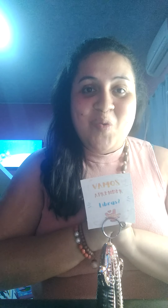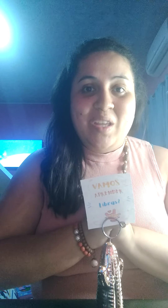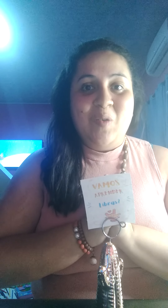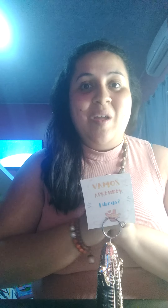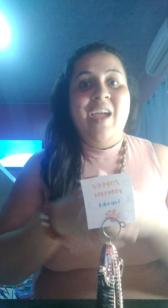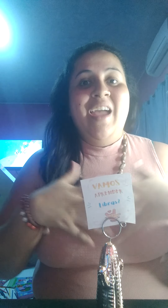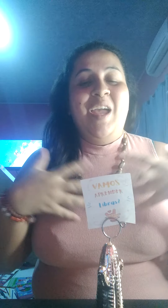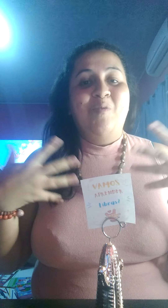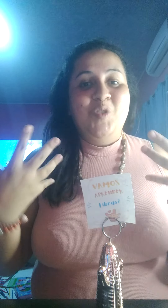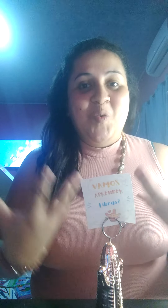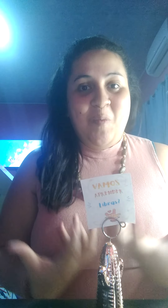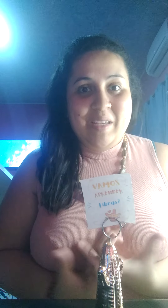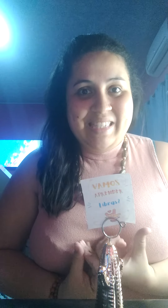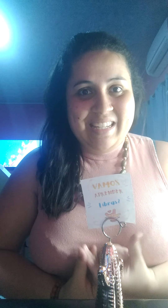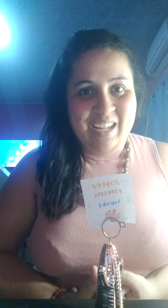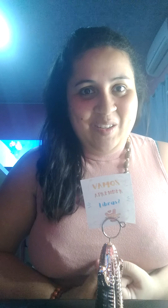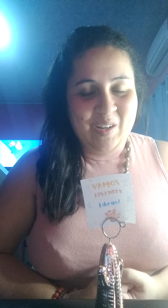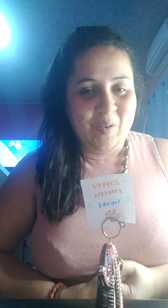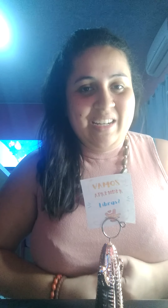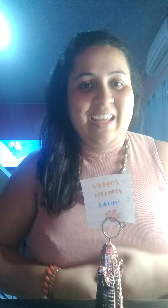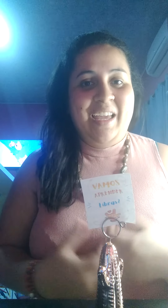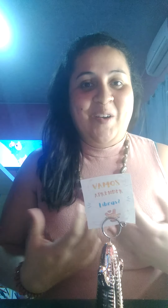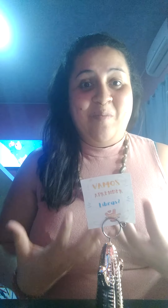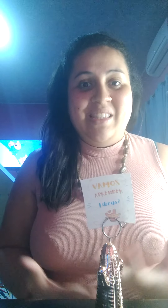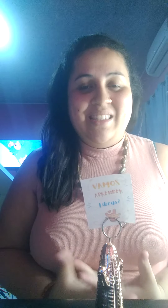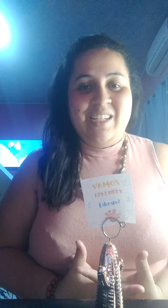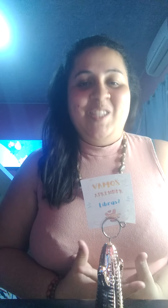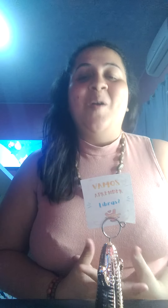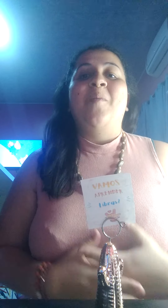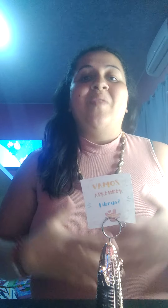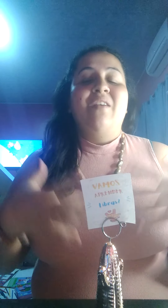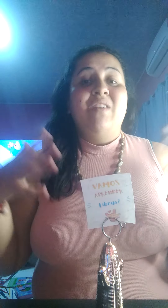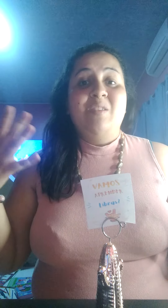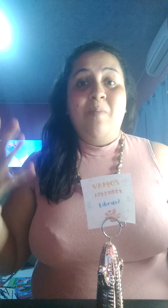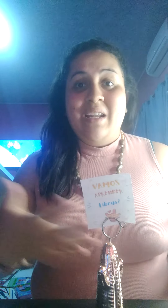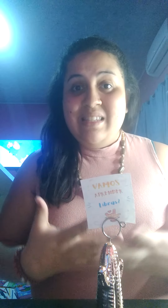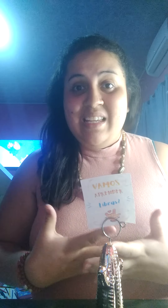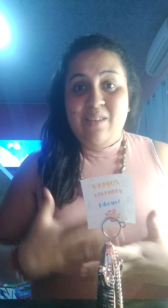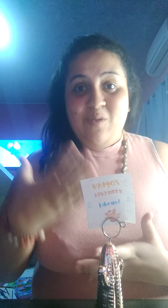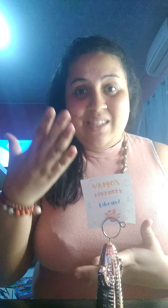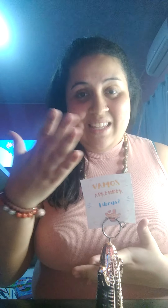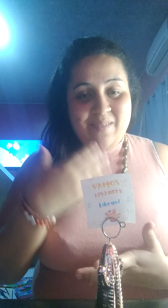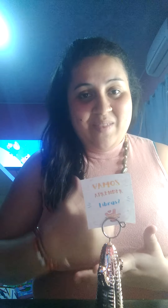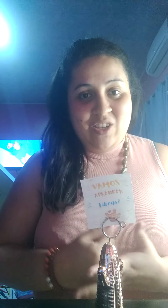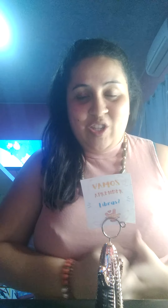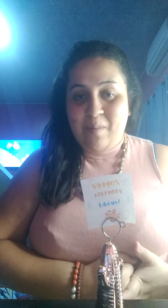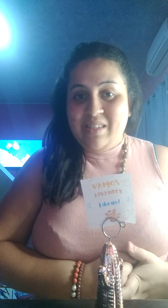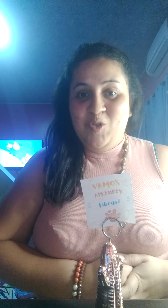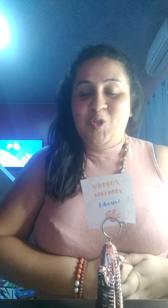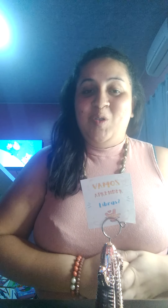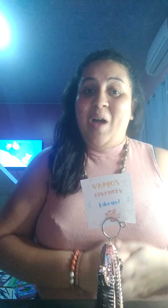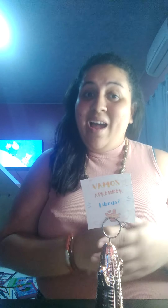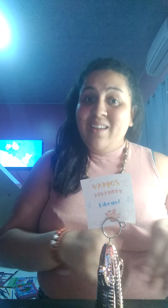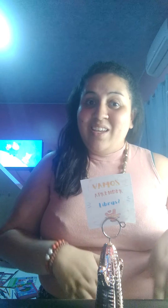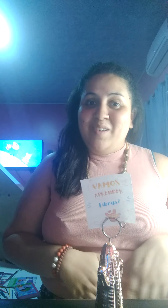muito. Eu estou começando agora, né? Recomeçando. E vai ser um prazer ter você que está me assistindo aqui